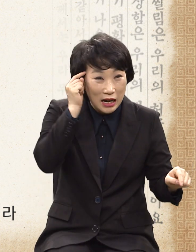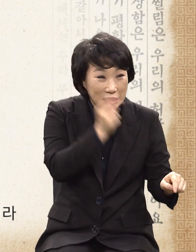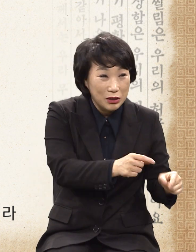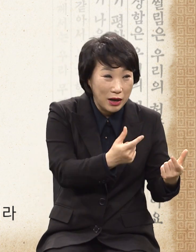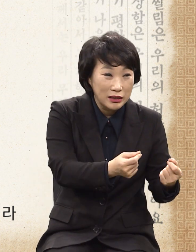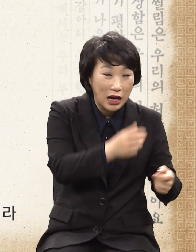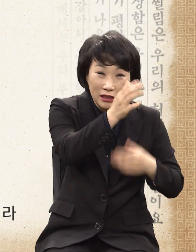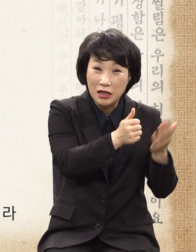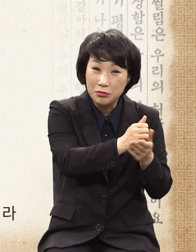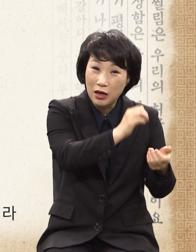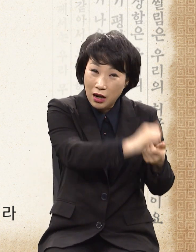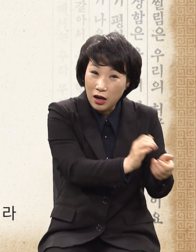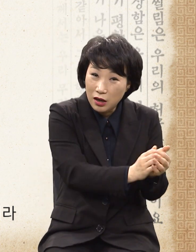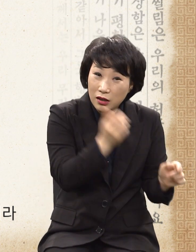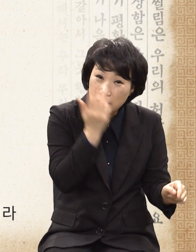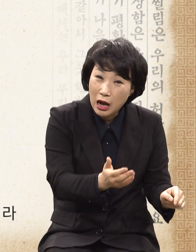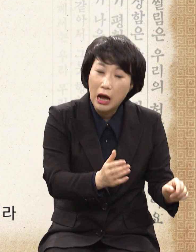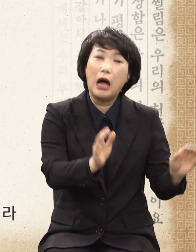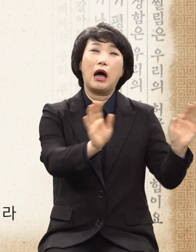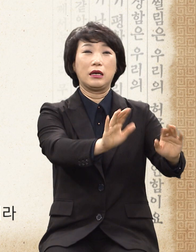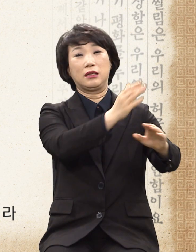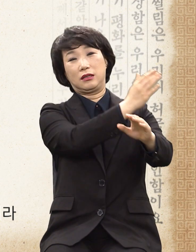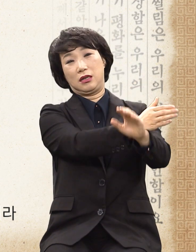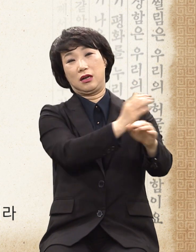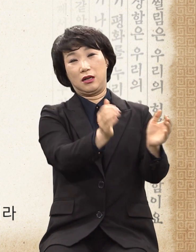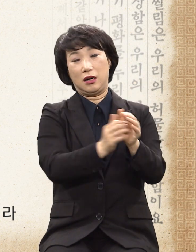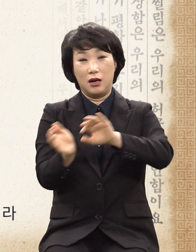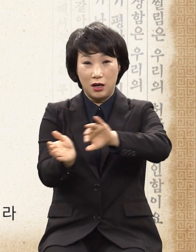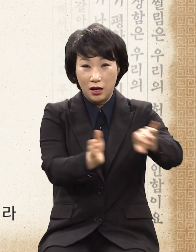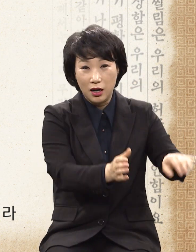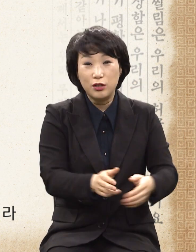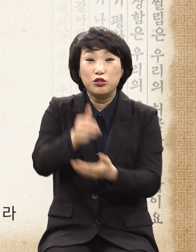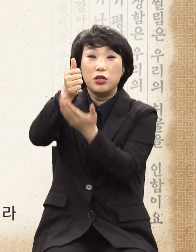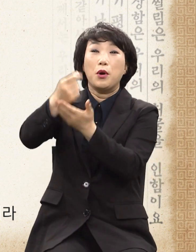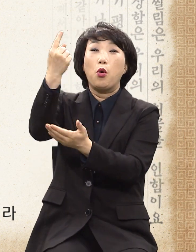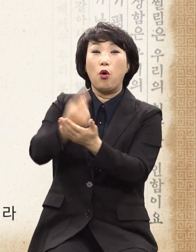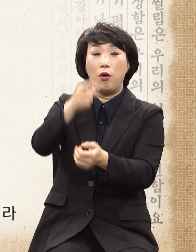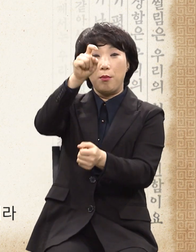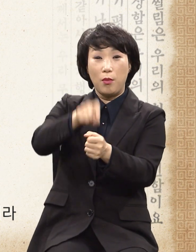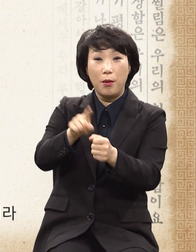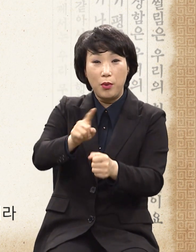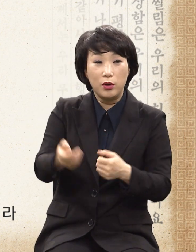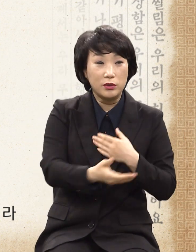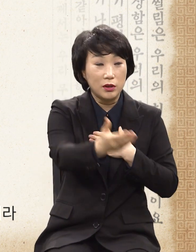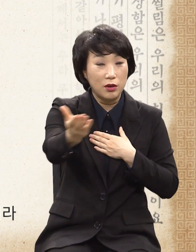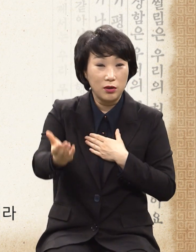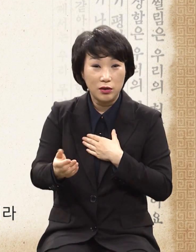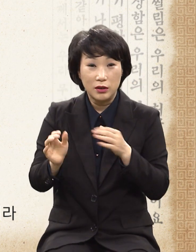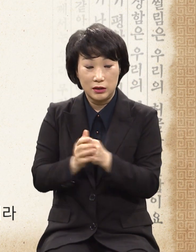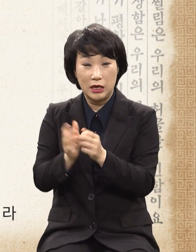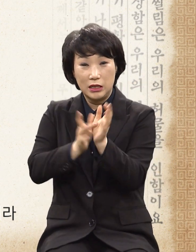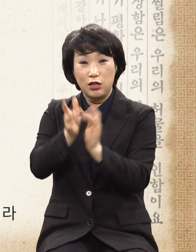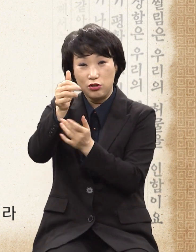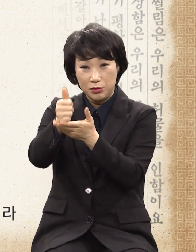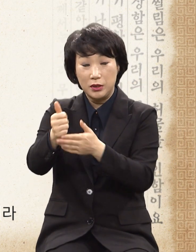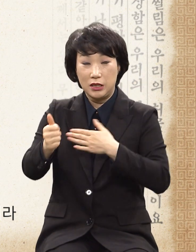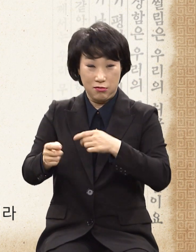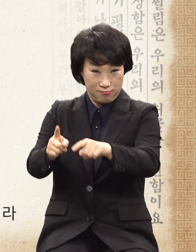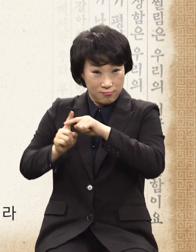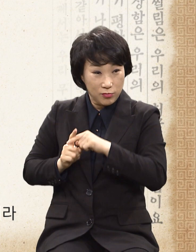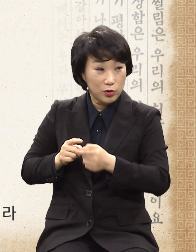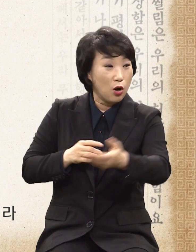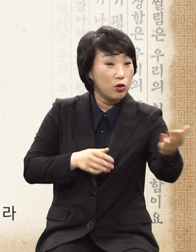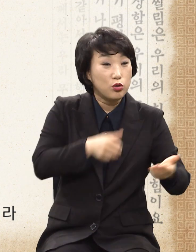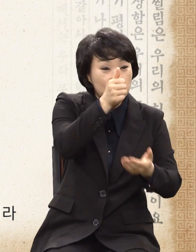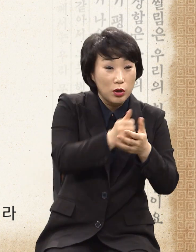뿐이었더냐? 아니라 이 말입니다. 목적은 죽기까지 나는 죽어두더니 너만한 죄와 사망과 지옥에서